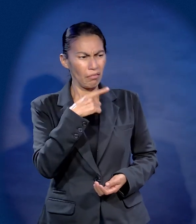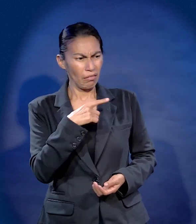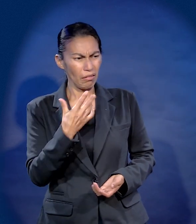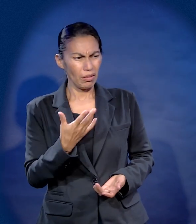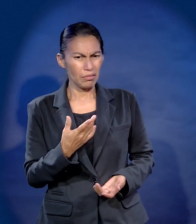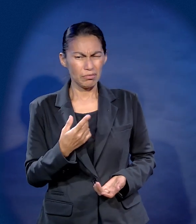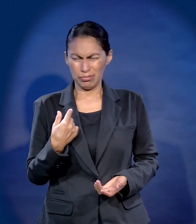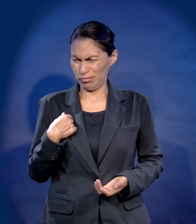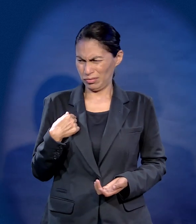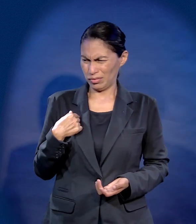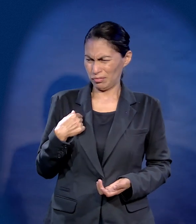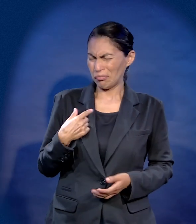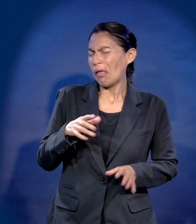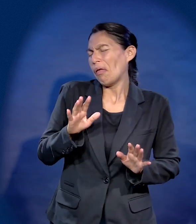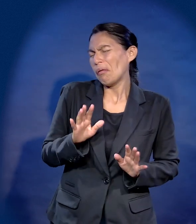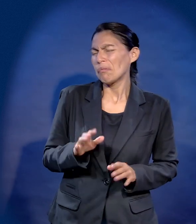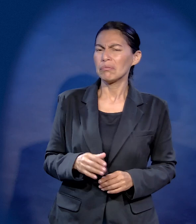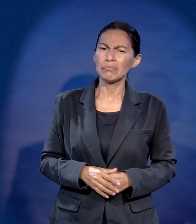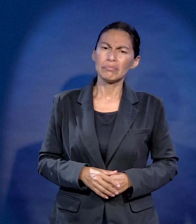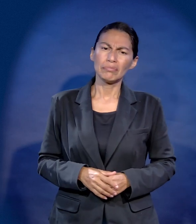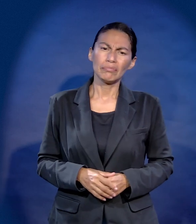te guía, ahora dices, ¿qué estoy qué? ¿Feo?